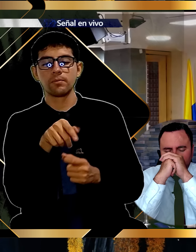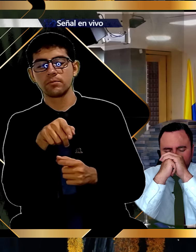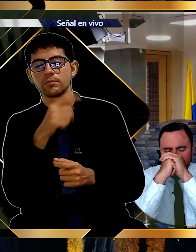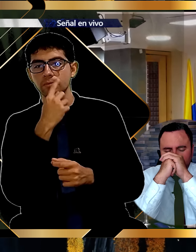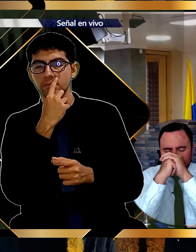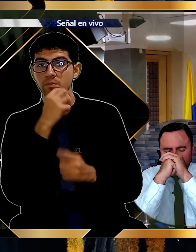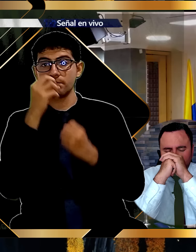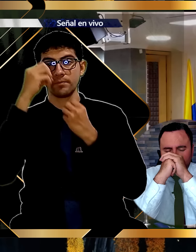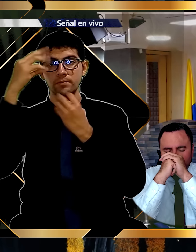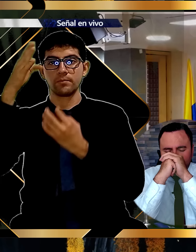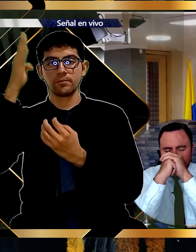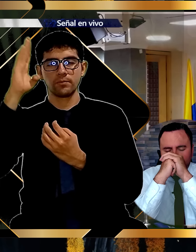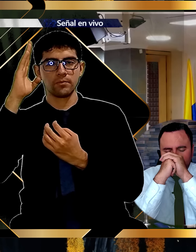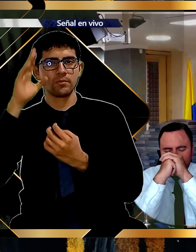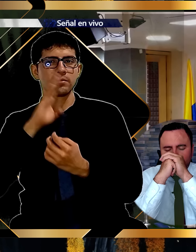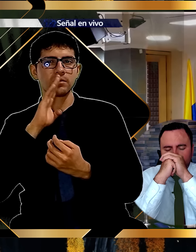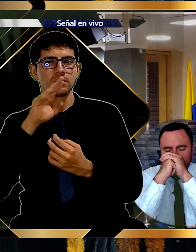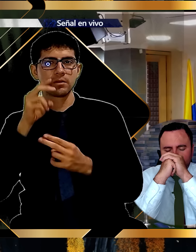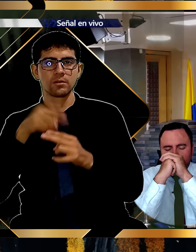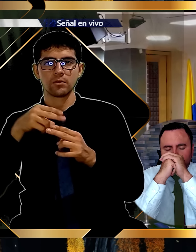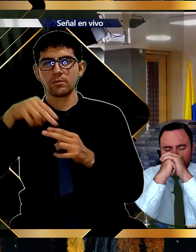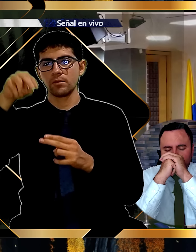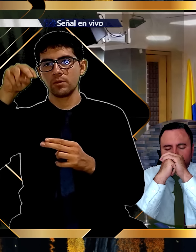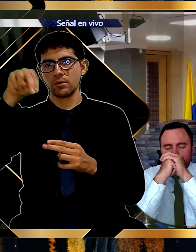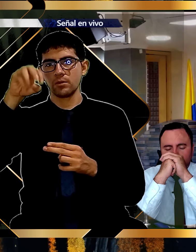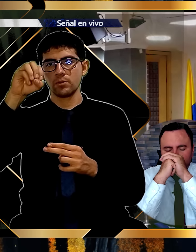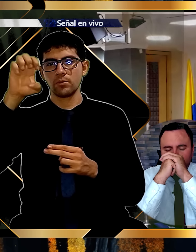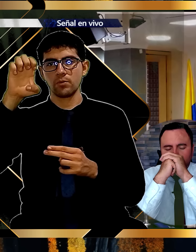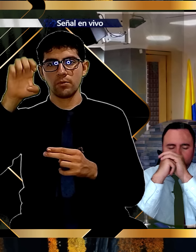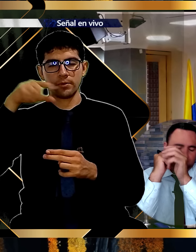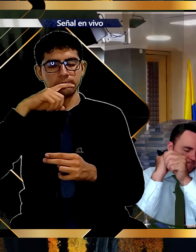Es un método. Uno se da cuenta que eso es una metodología de Dios.